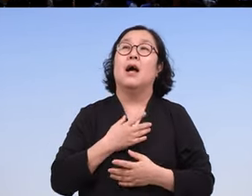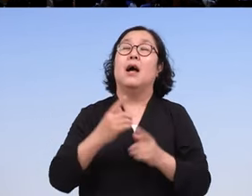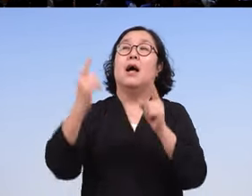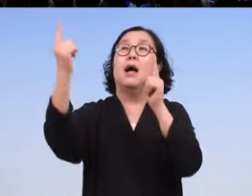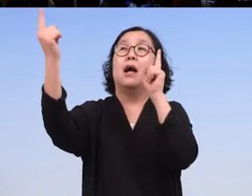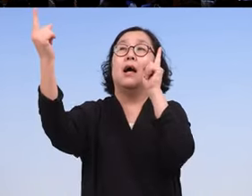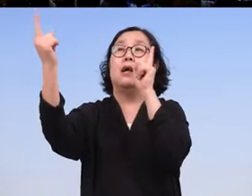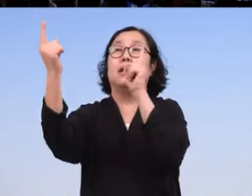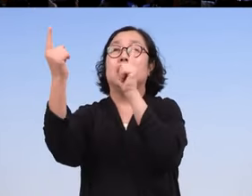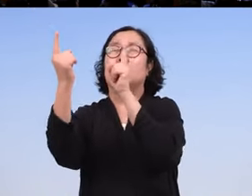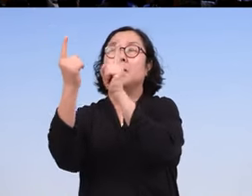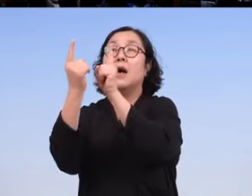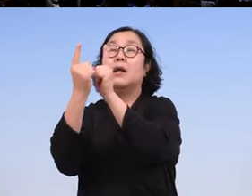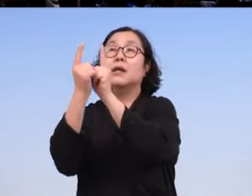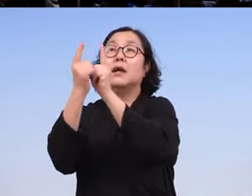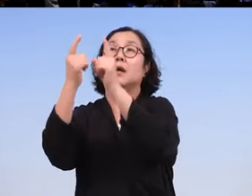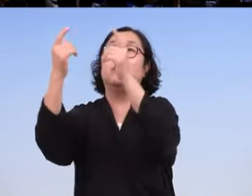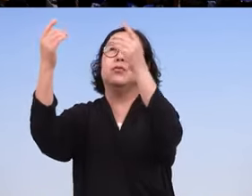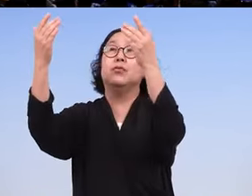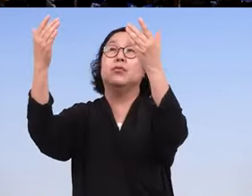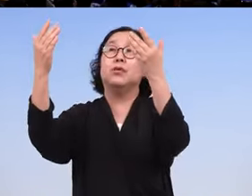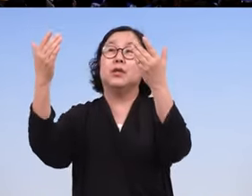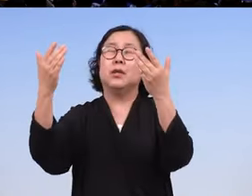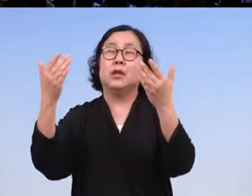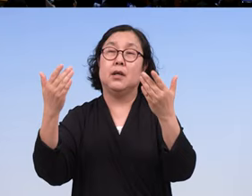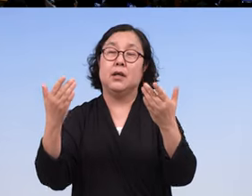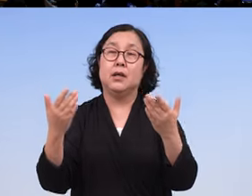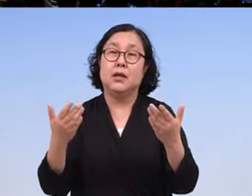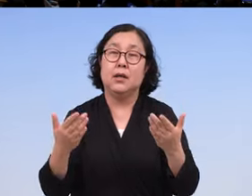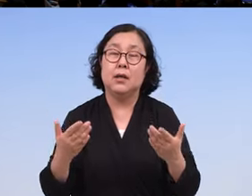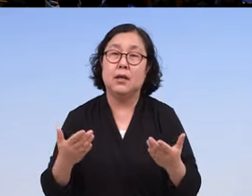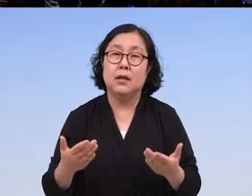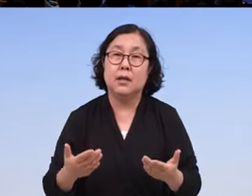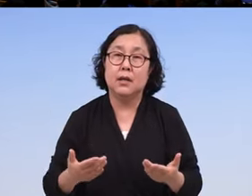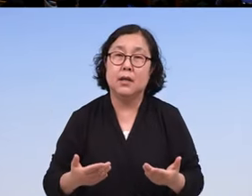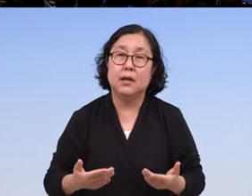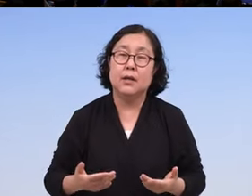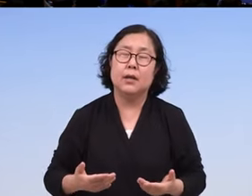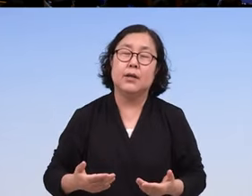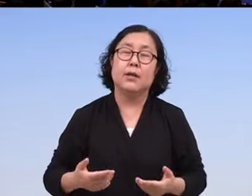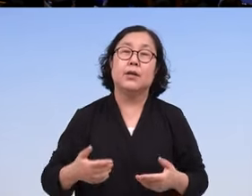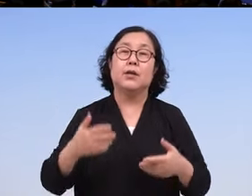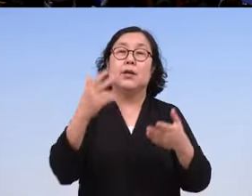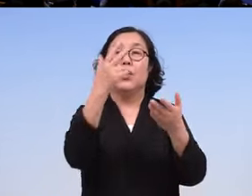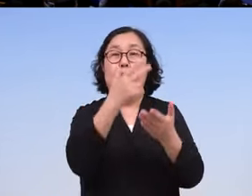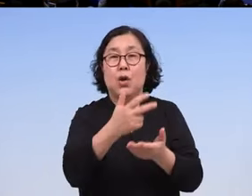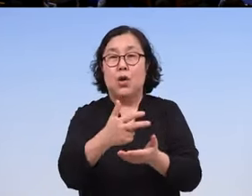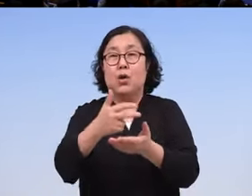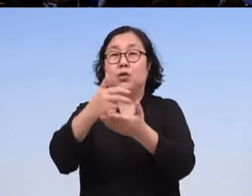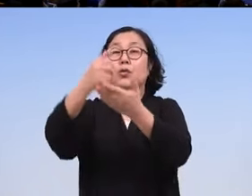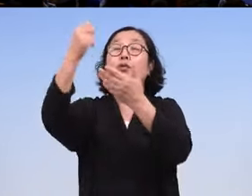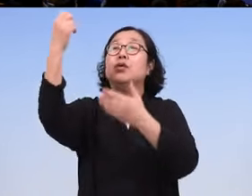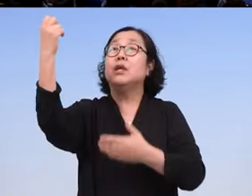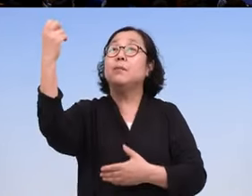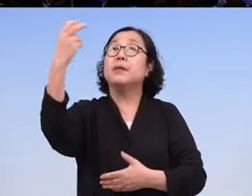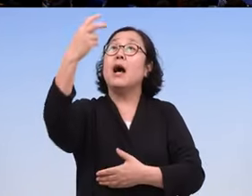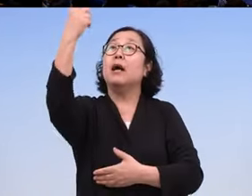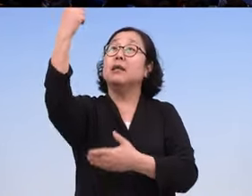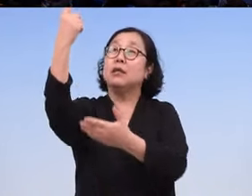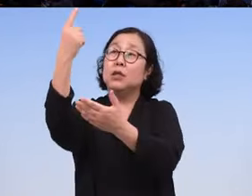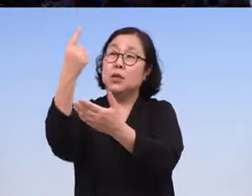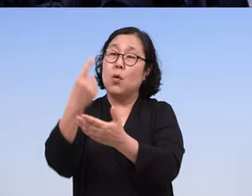나를 맞아주시니 많이 지치고 많이 힘들고 많이 피곤한 인생길이지만 주님 다시